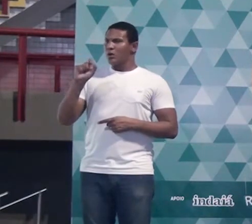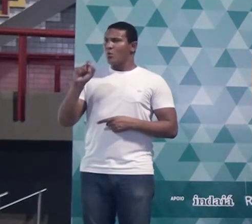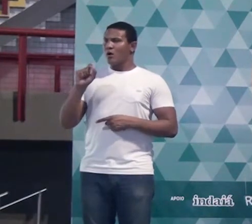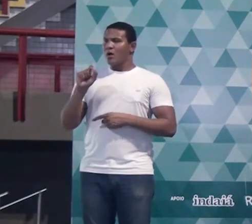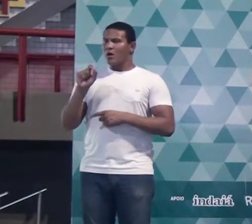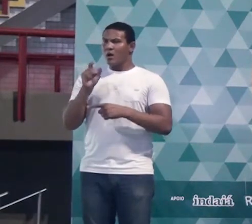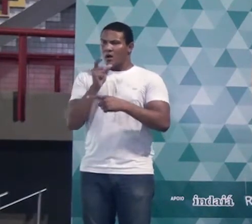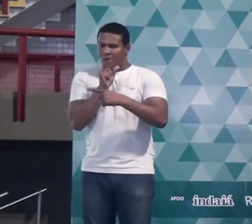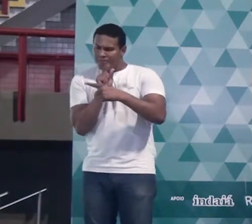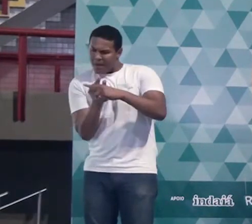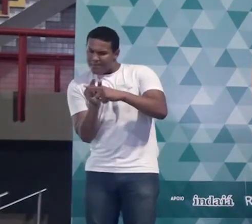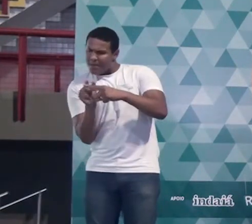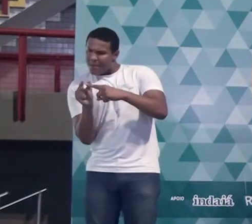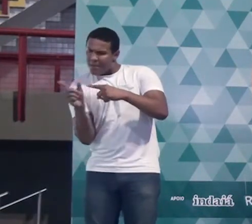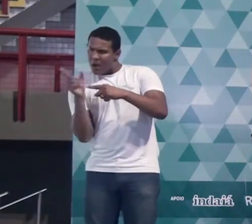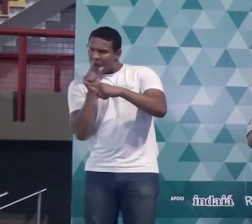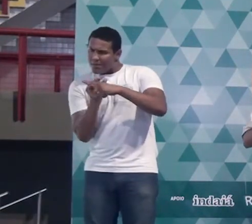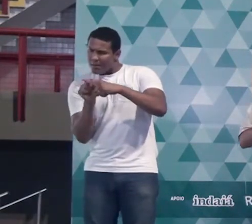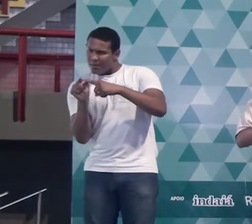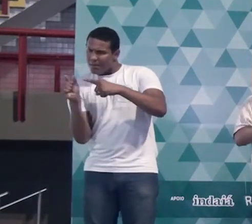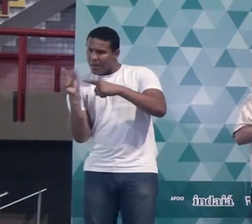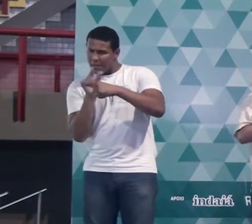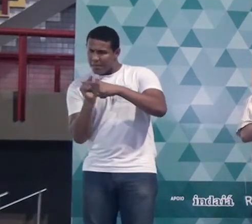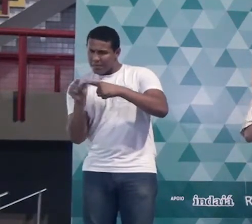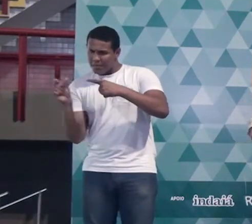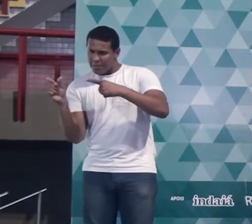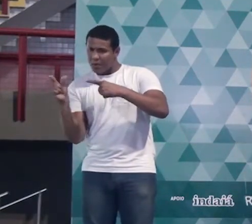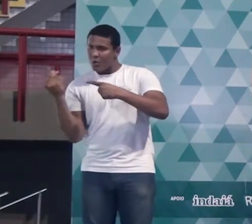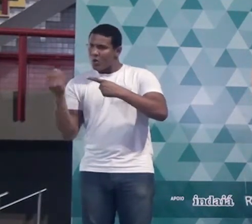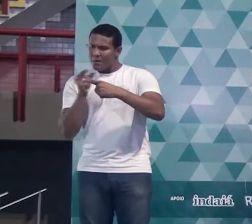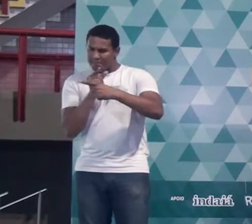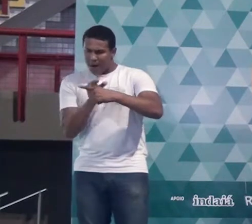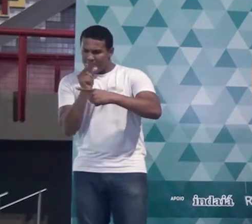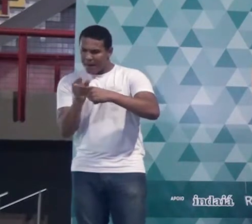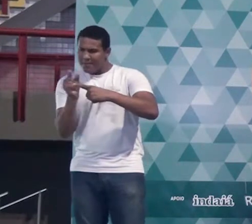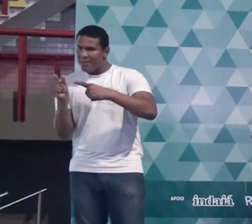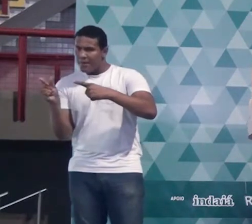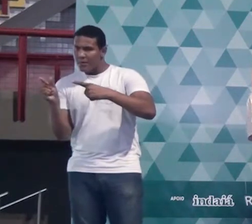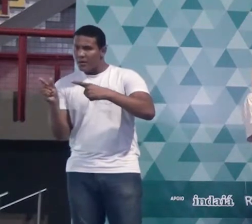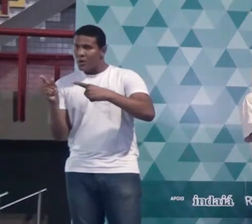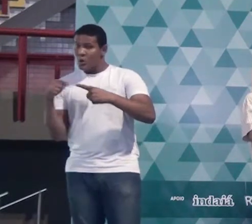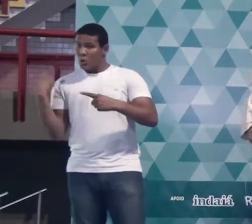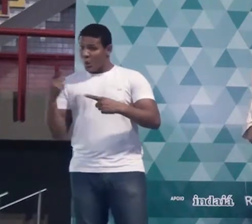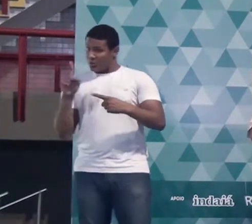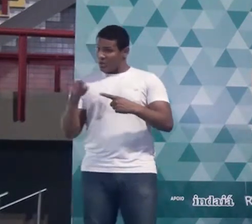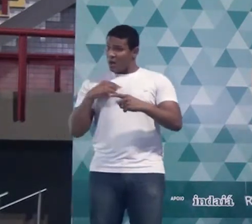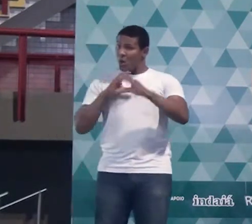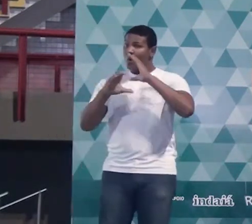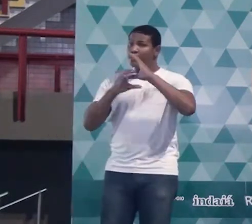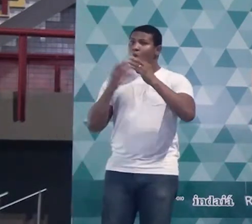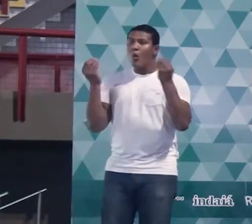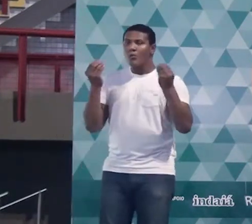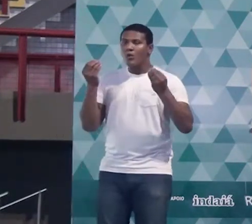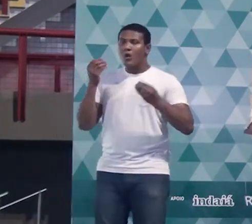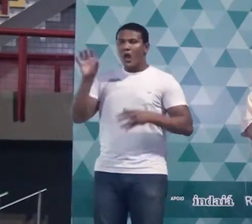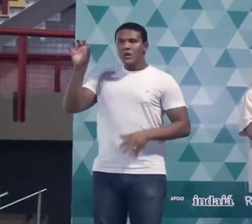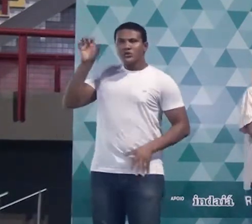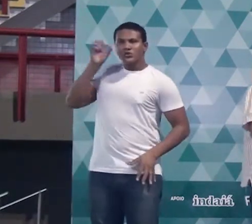fonemas. Quando nós nos comunicamos oralmente, nós nos comunicamos por meio de agrupamentos de sons,